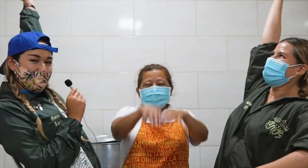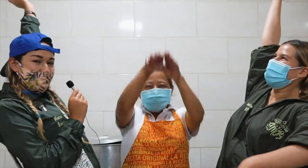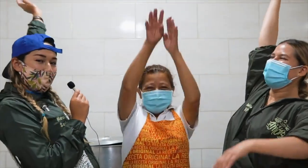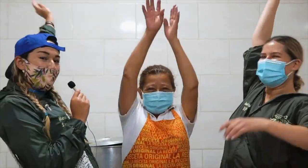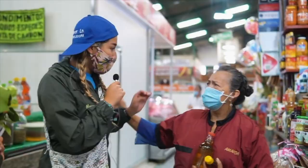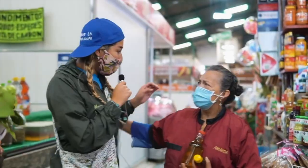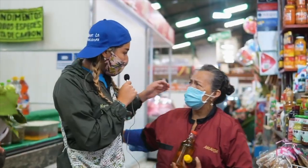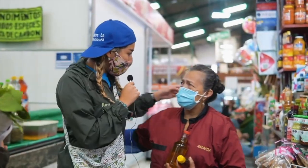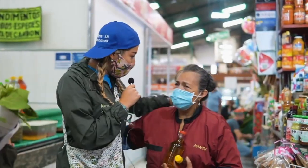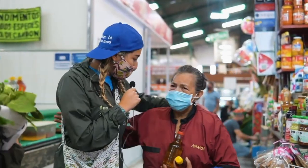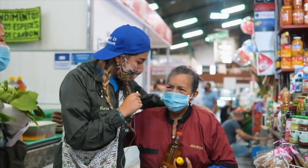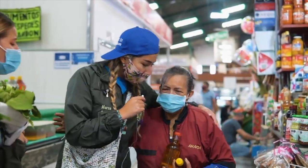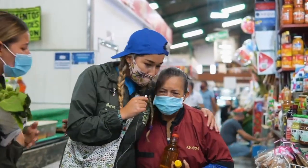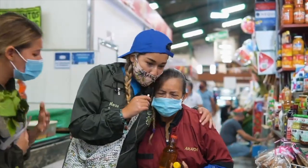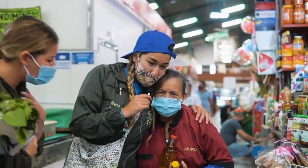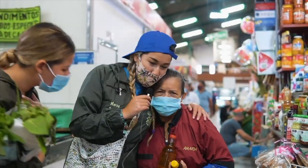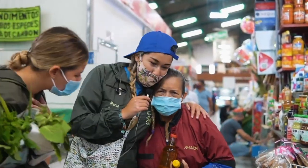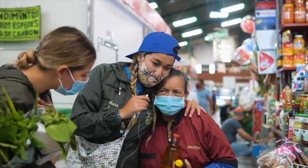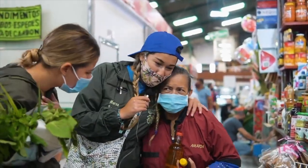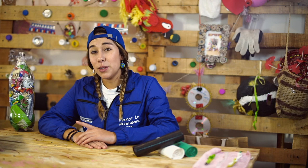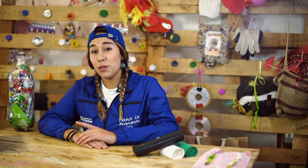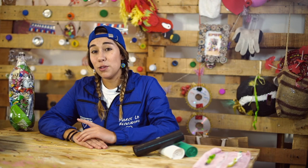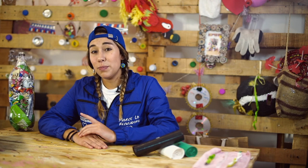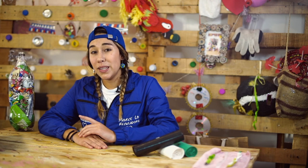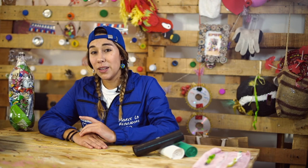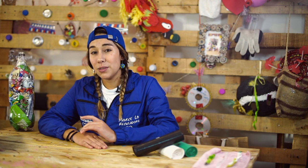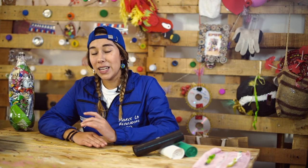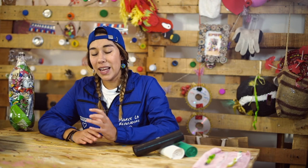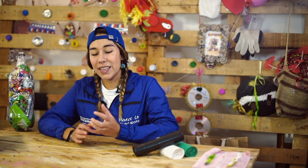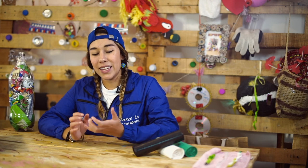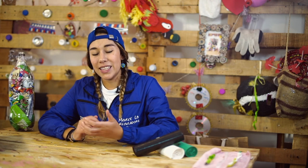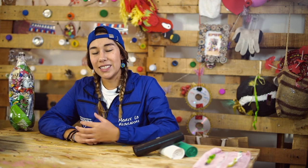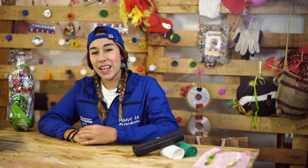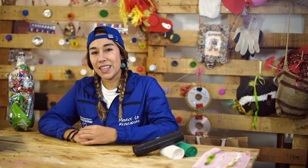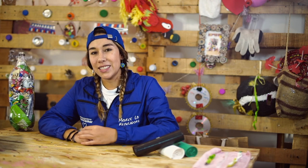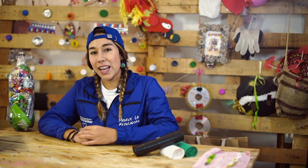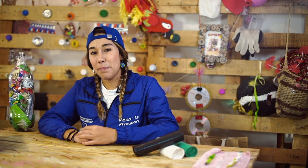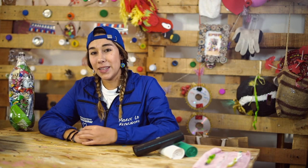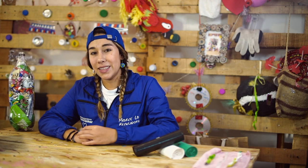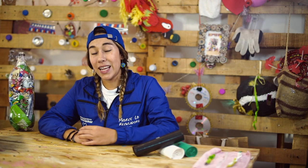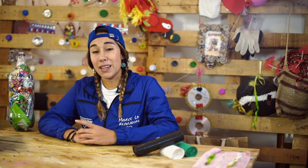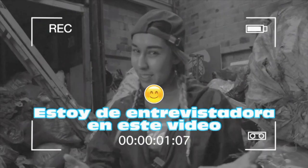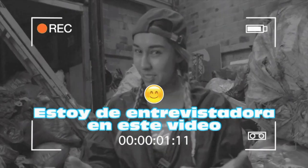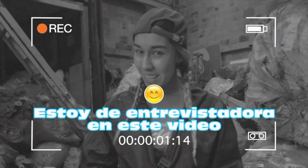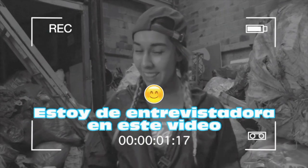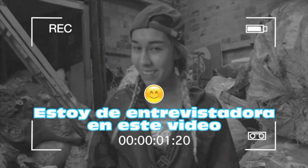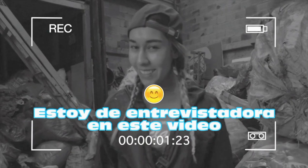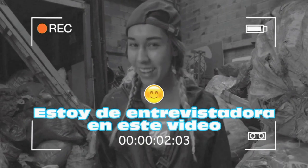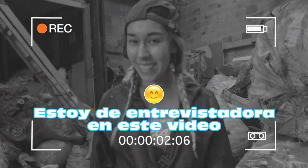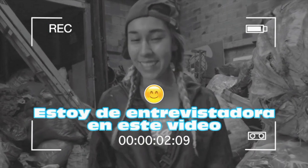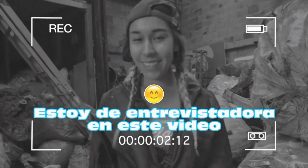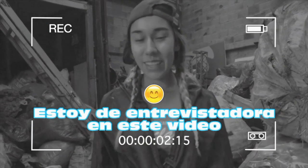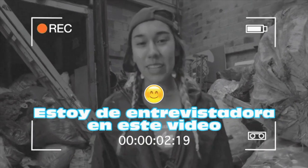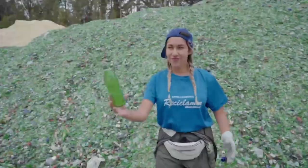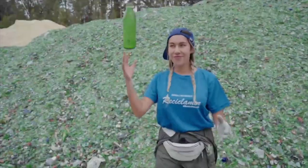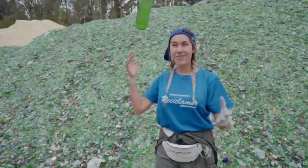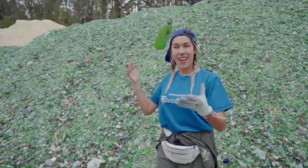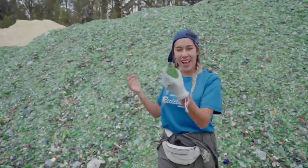Ustedes no se imaginan la cantidad de personas que están viendo los videos y la gente que está detrás de la pantalla. Estoy de entrevista ahora en este video. Mi consejo